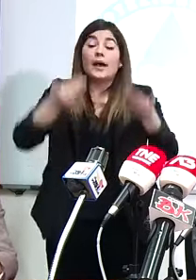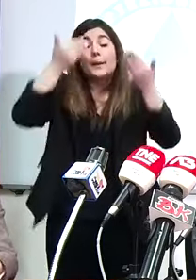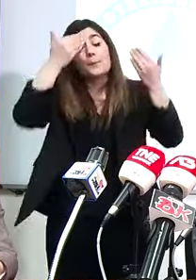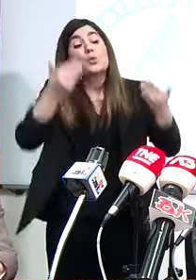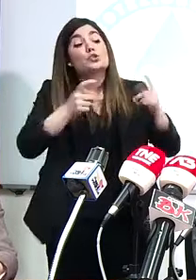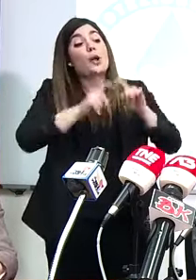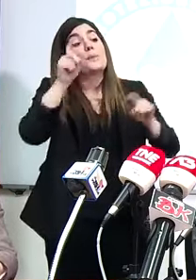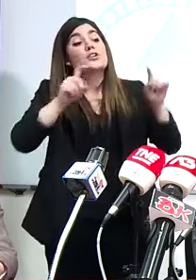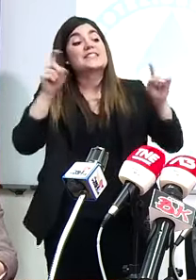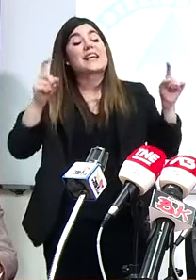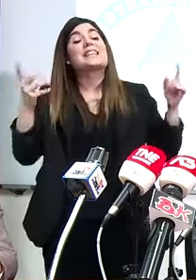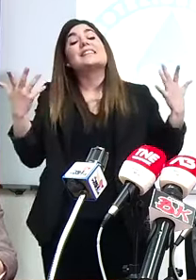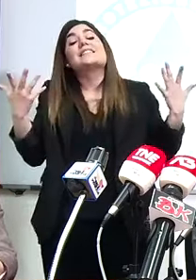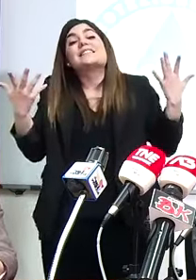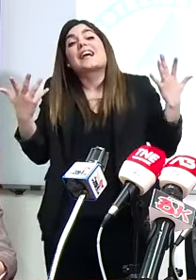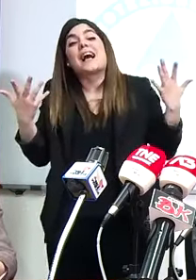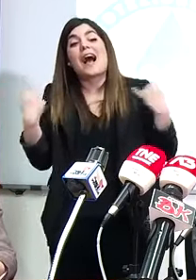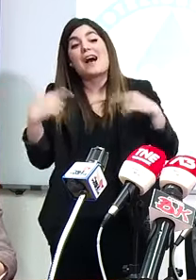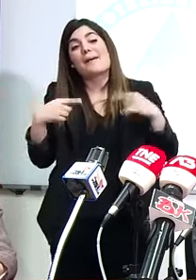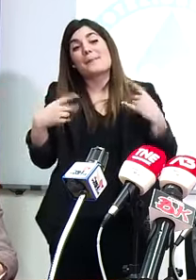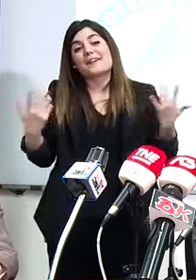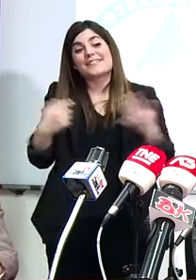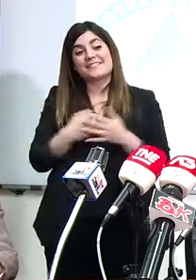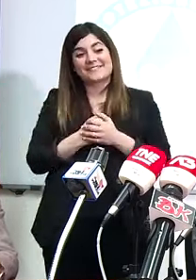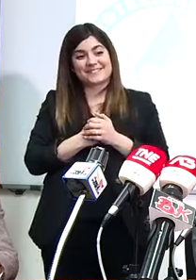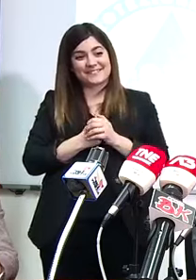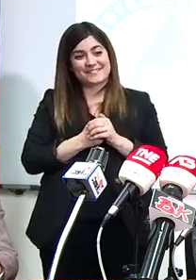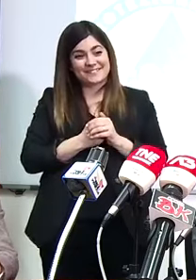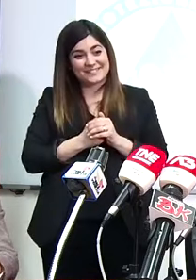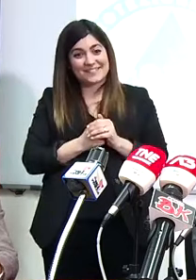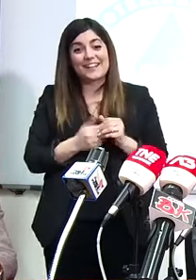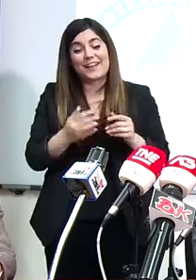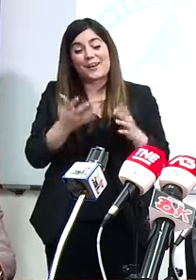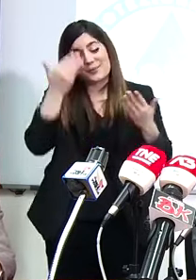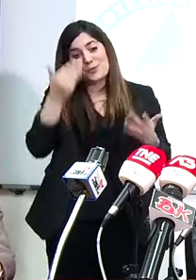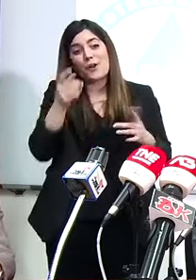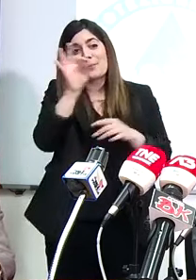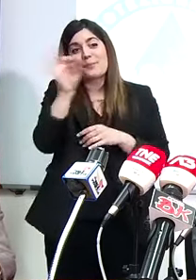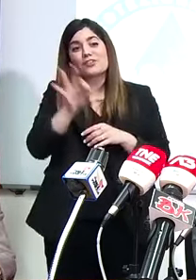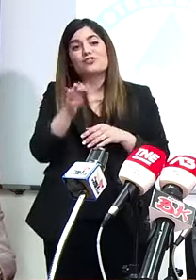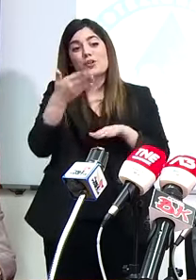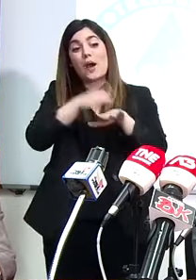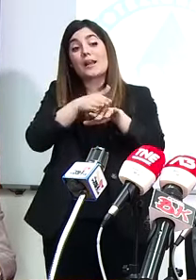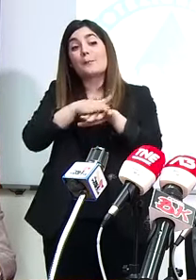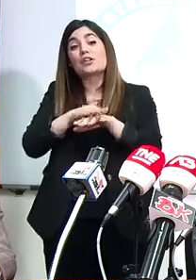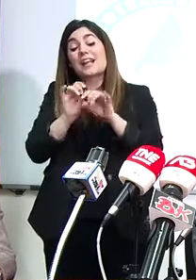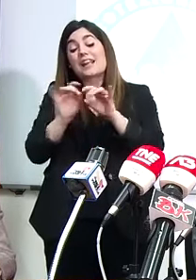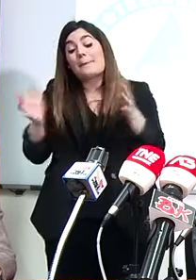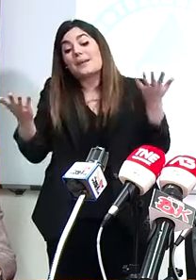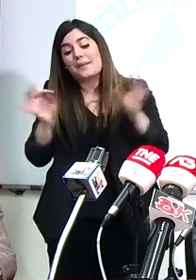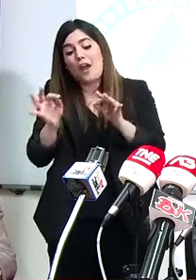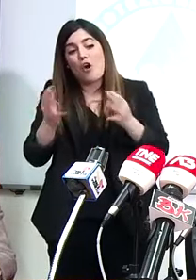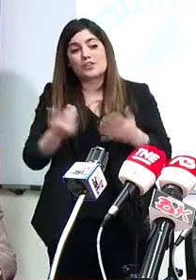conforta questi termini di tasso di mortalità intendo insomma e pd